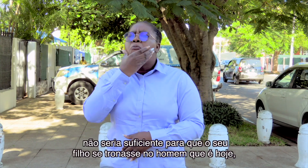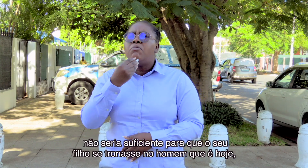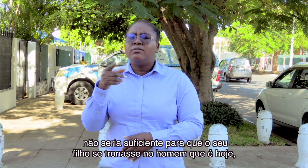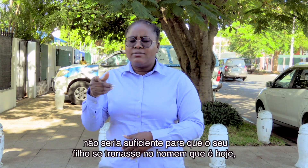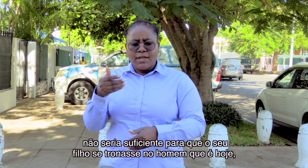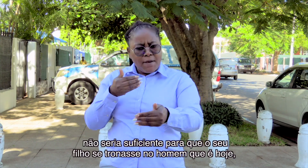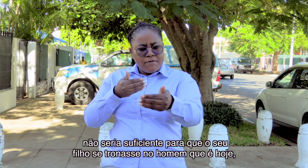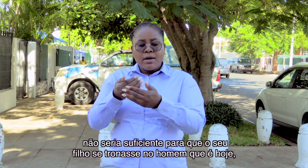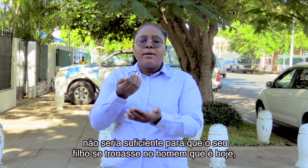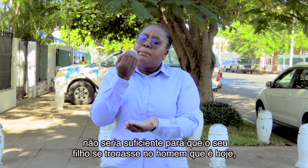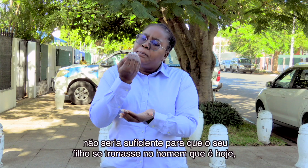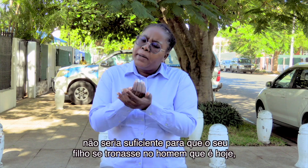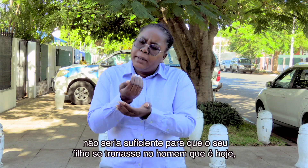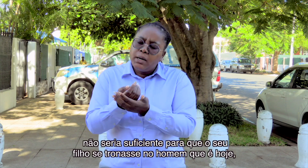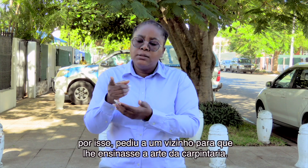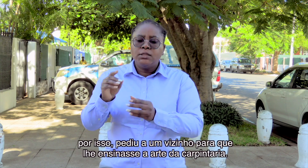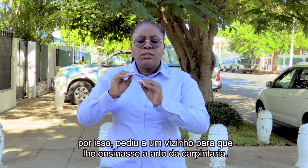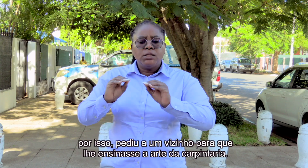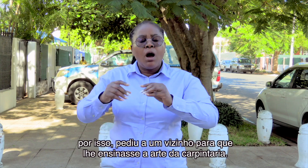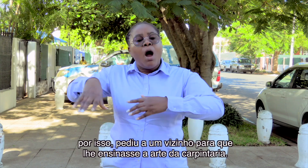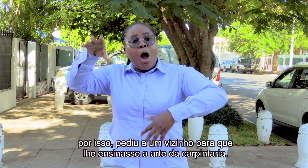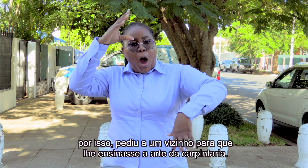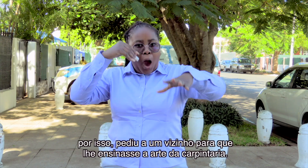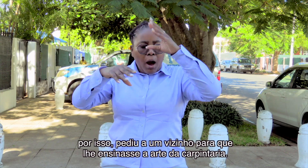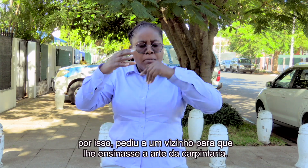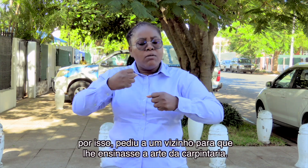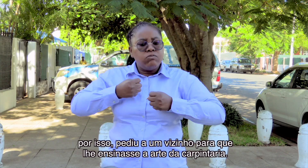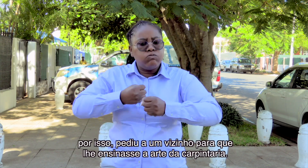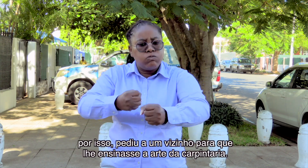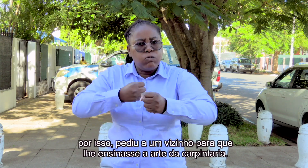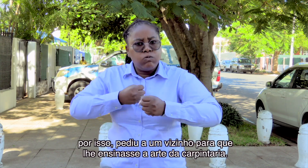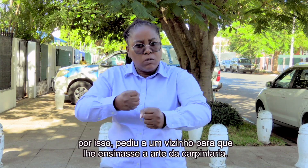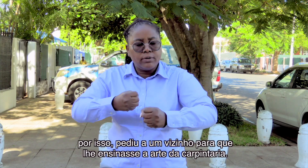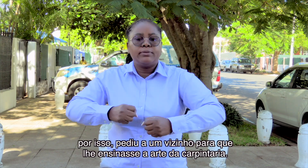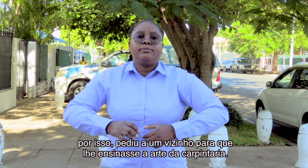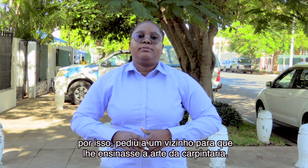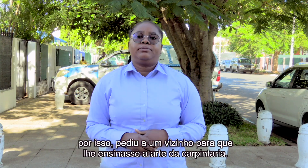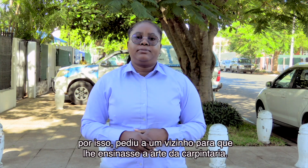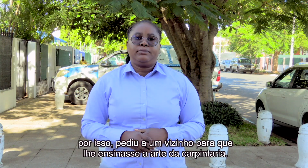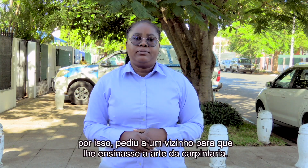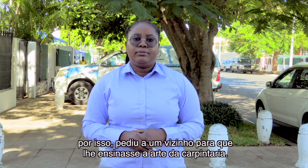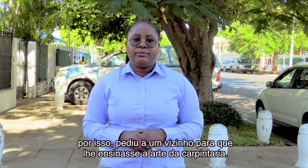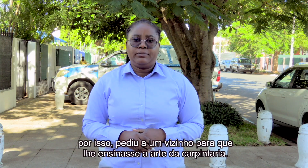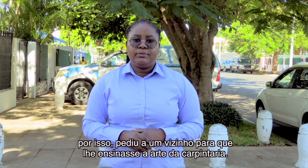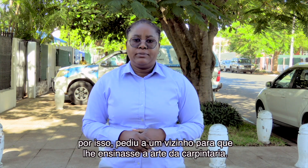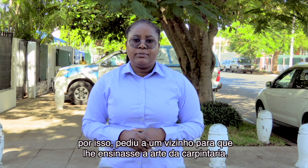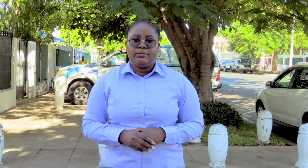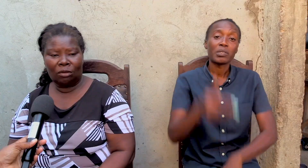se tornasse no homem que é hoje. Por isso, pediu a um vizinho para que lhe ensinasse a arte da carpintaria. Com